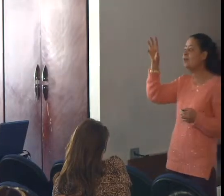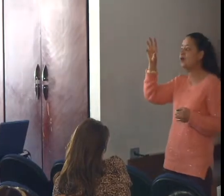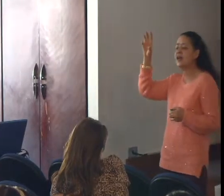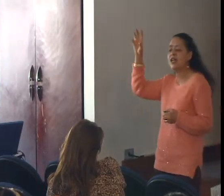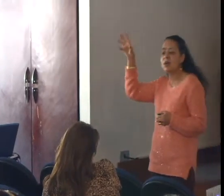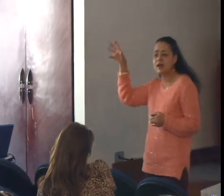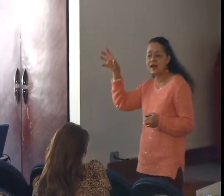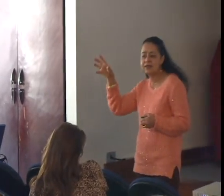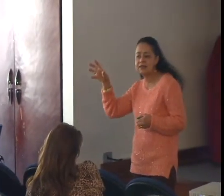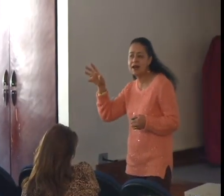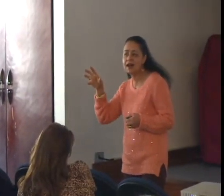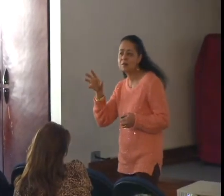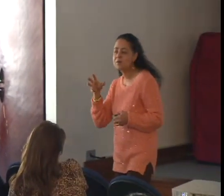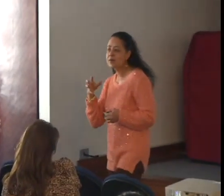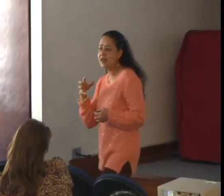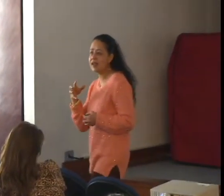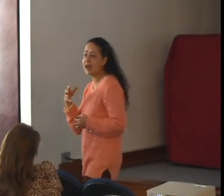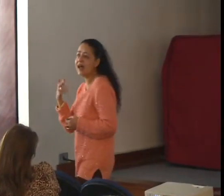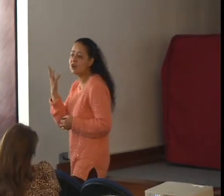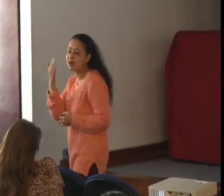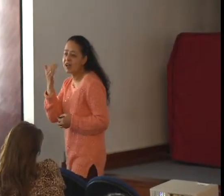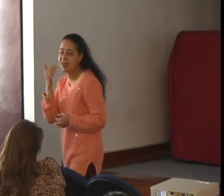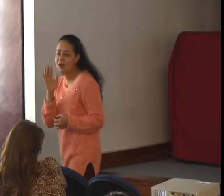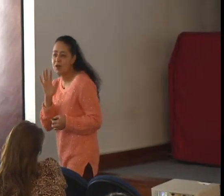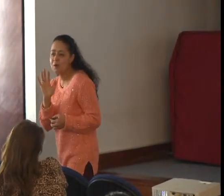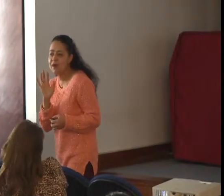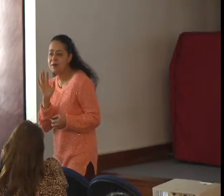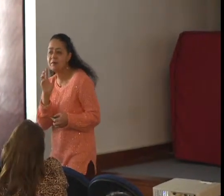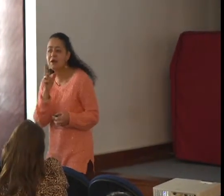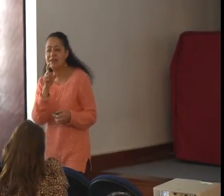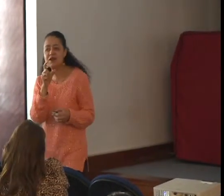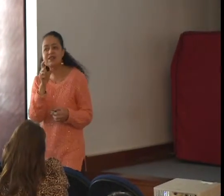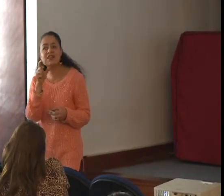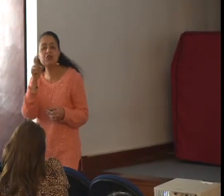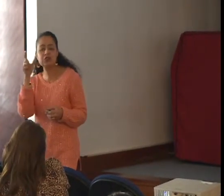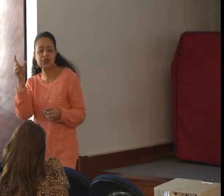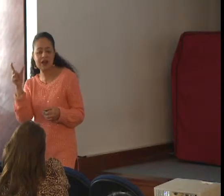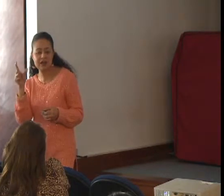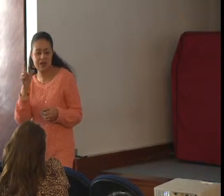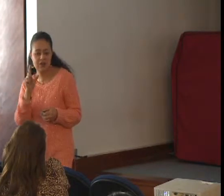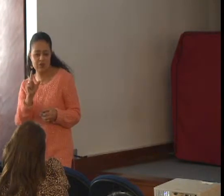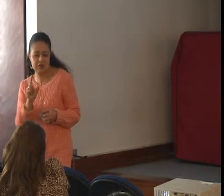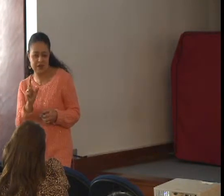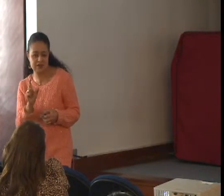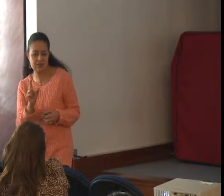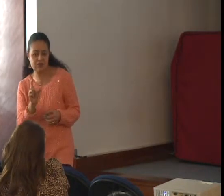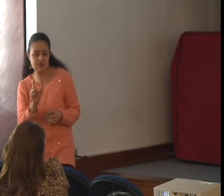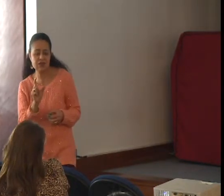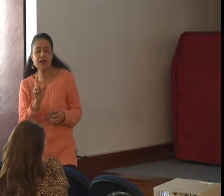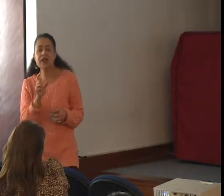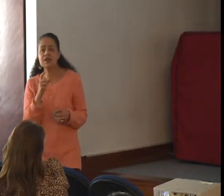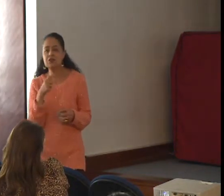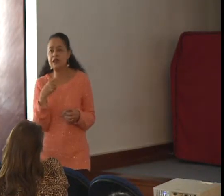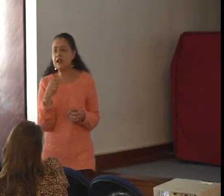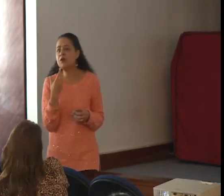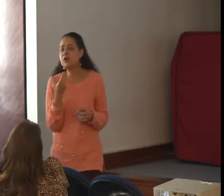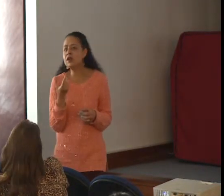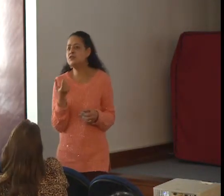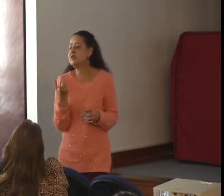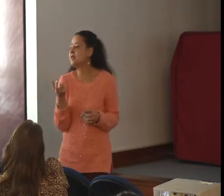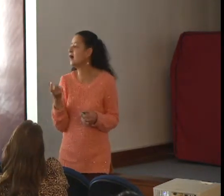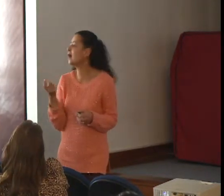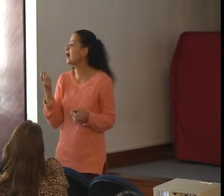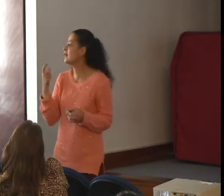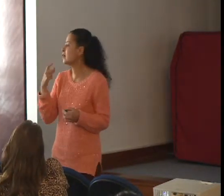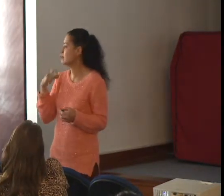señalando, un objeto que quiero alcanzar, algo que quiero comer, pero ese no es el total de la comunicación, ¿sí? El